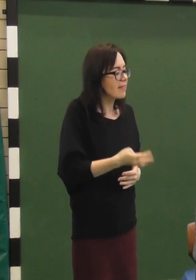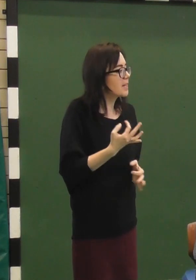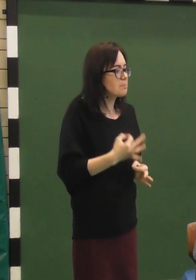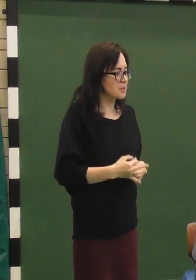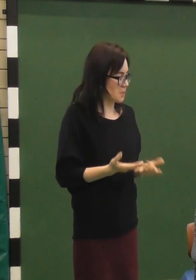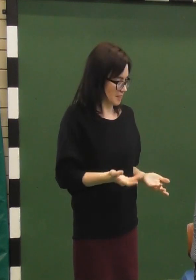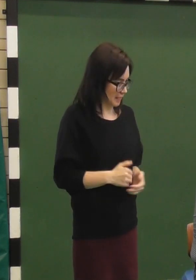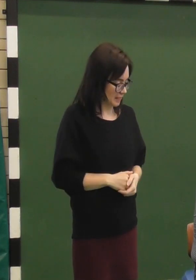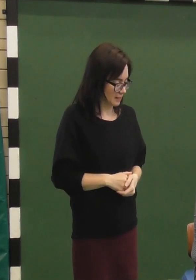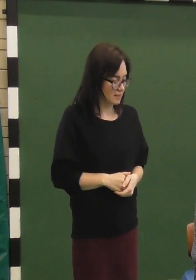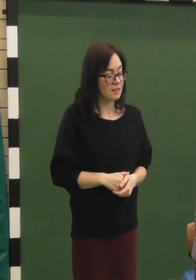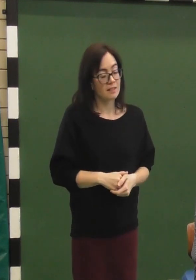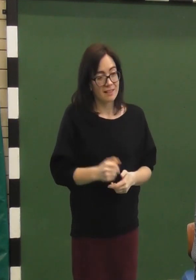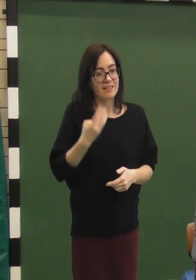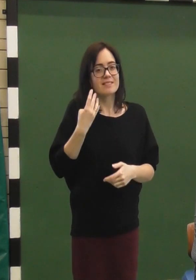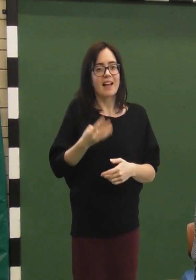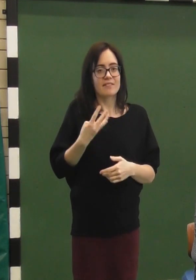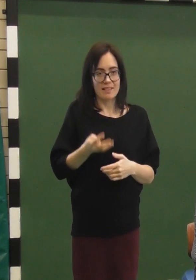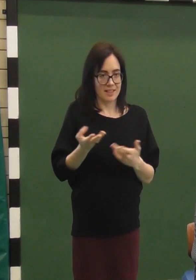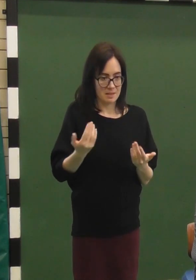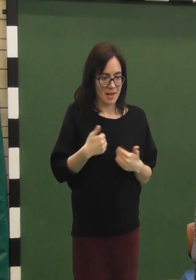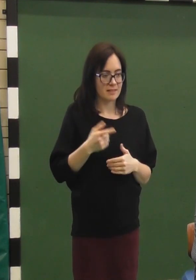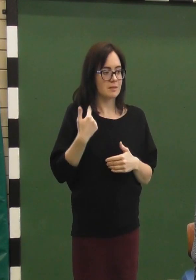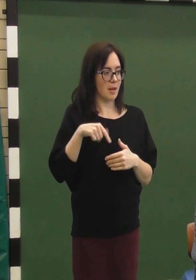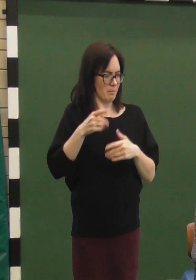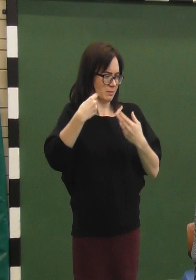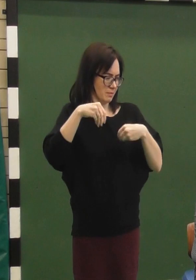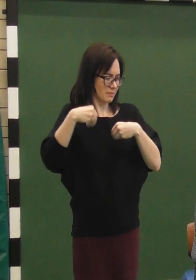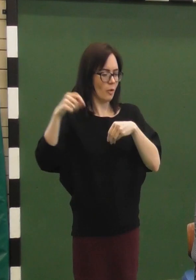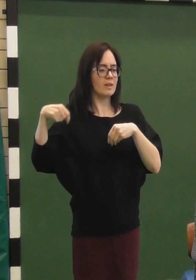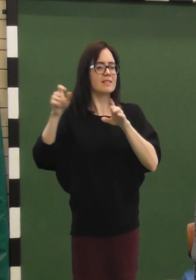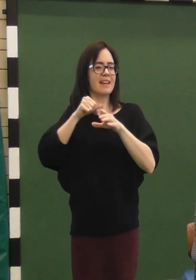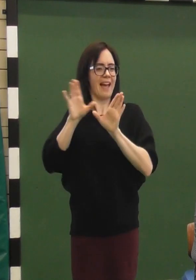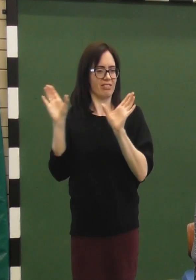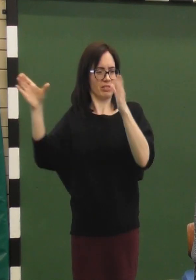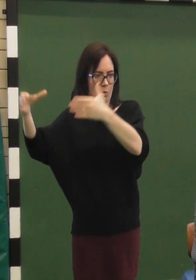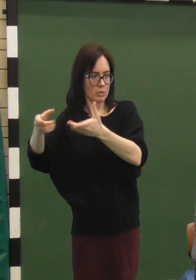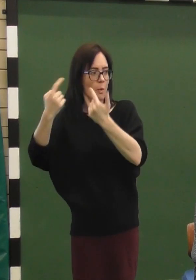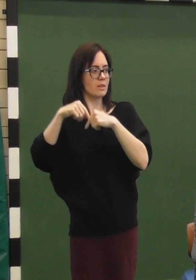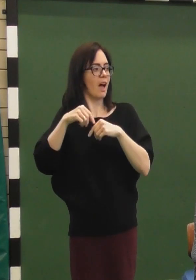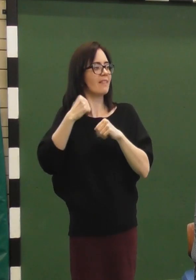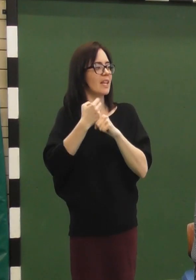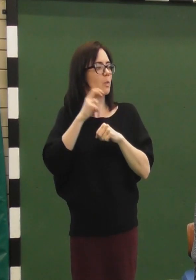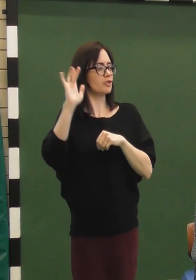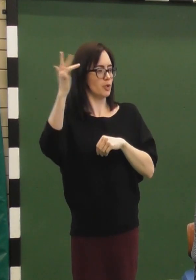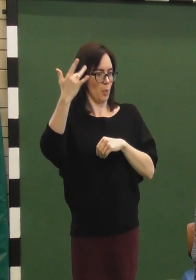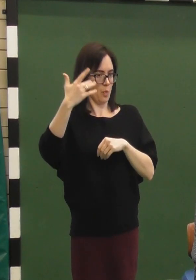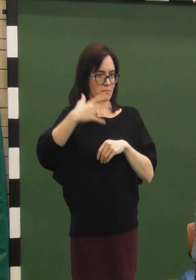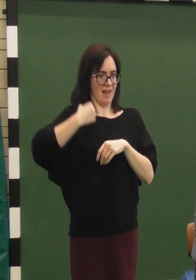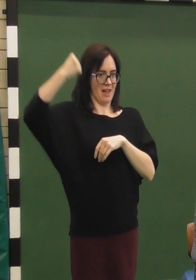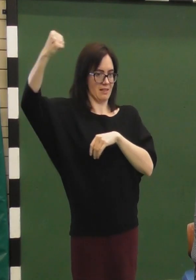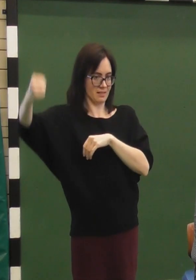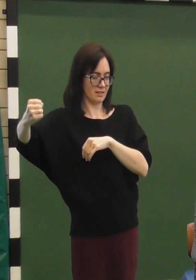1944-ben az történt, hogy miután a gettóból elvittek bennünket Diósgyőrbe.